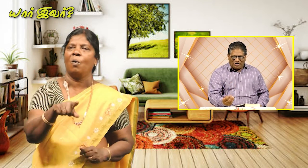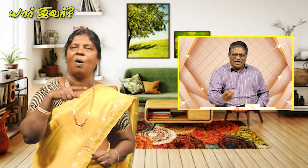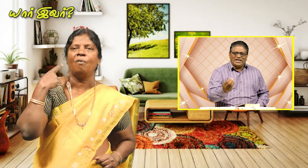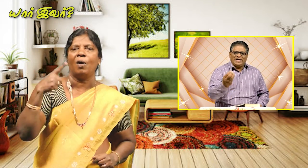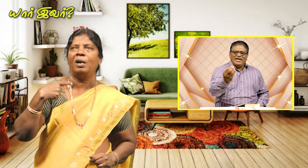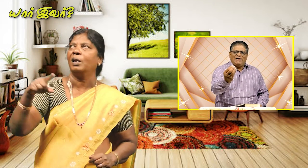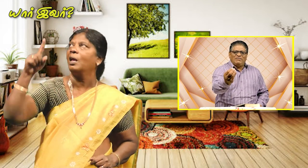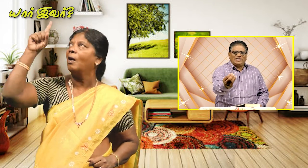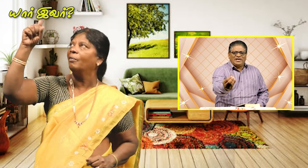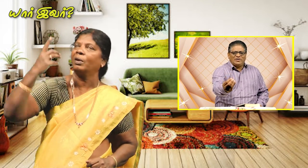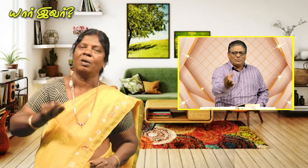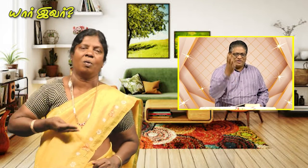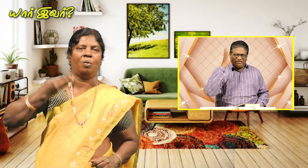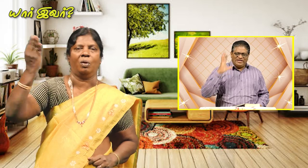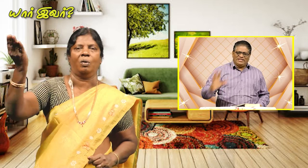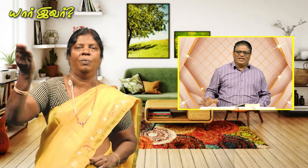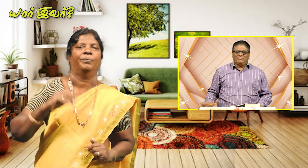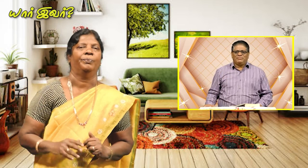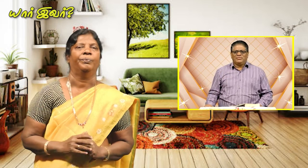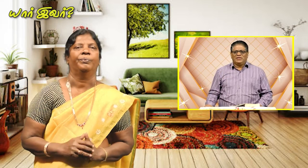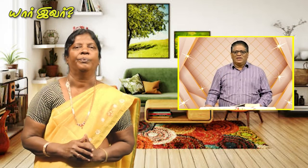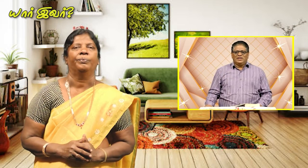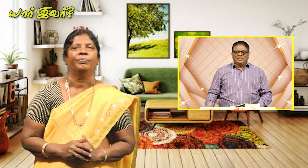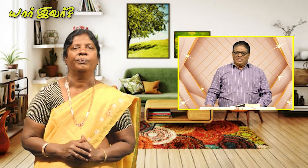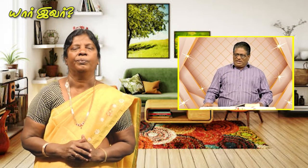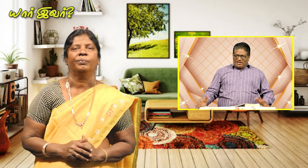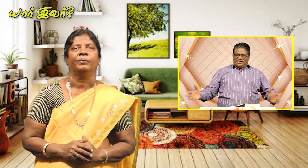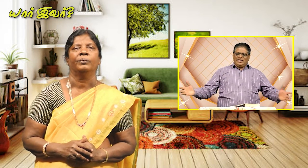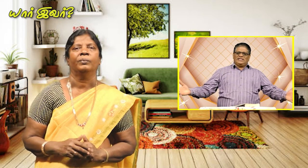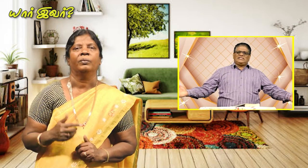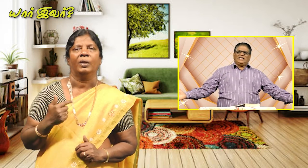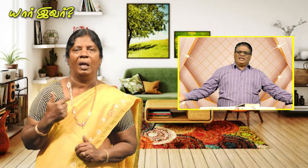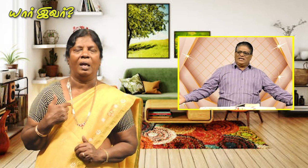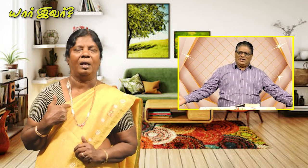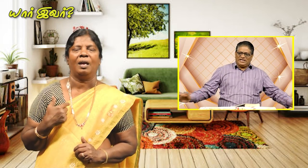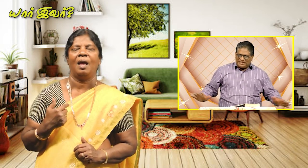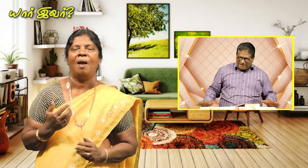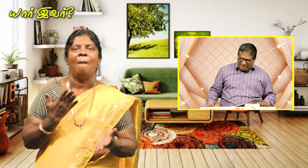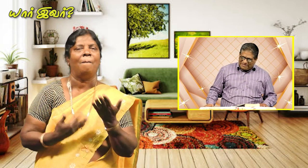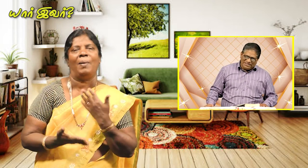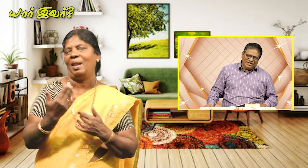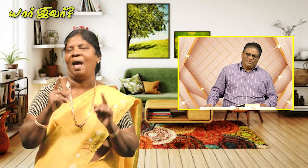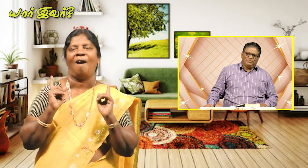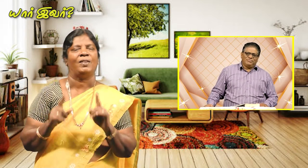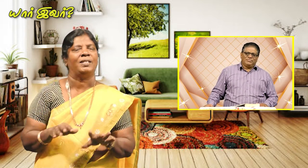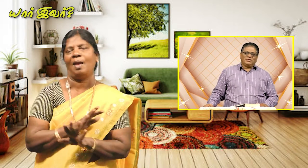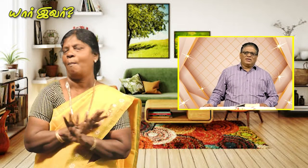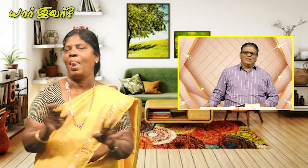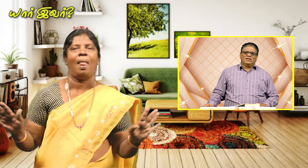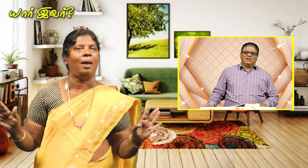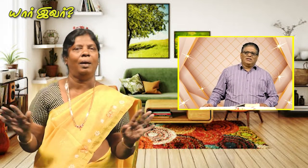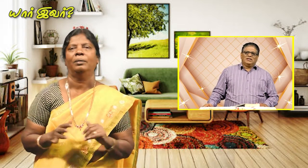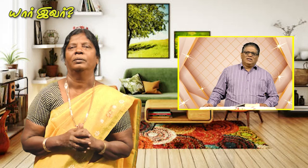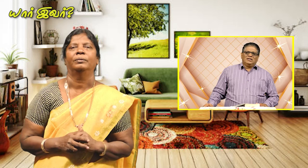உங்க வாழ்க்கைய அவர் கையில கொடுக்க வேண்டியதுதான். இதுக்கு எந்த நேர்ச்சி கடனா நீங்க செய்ய